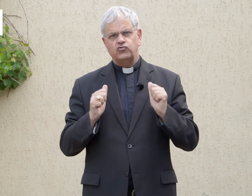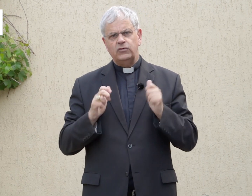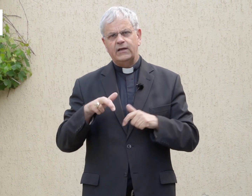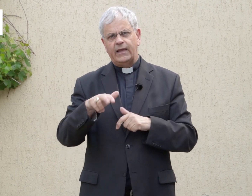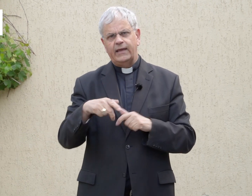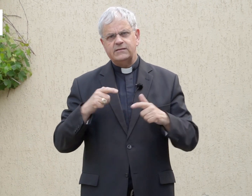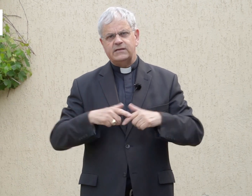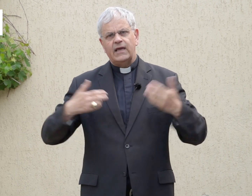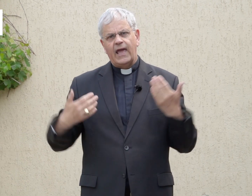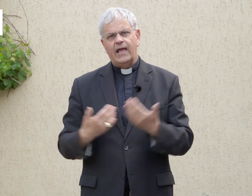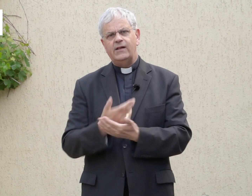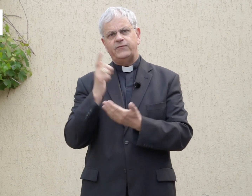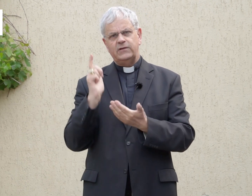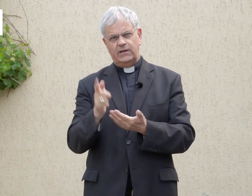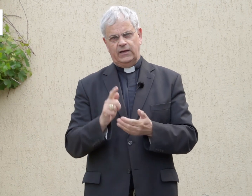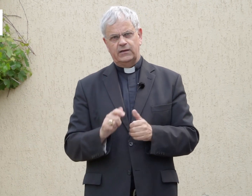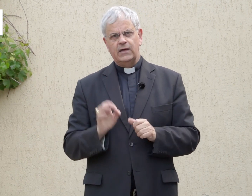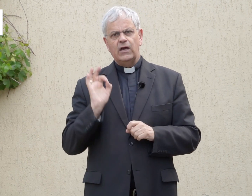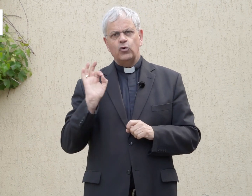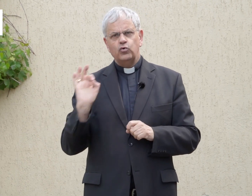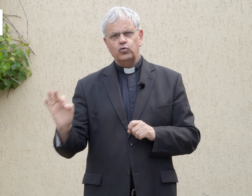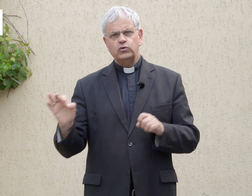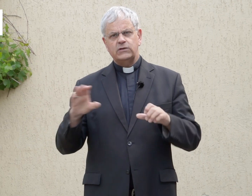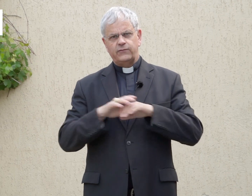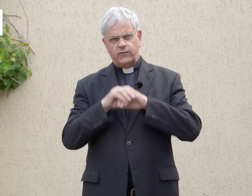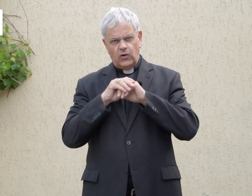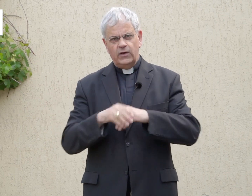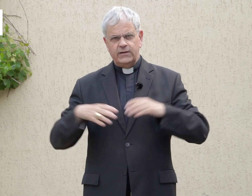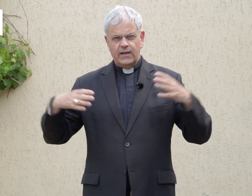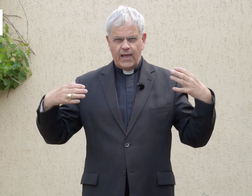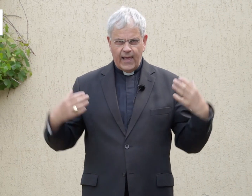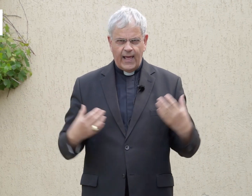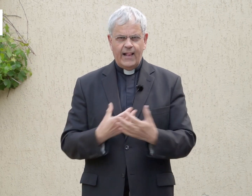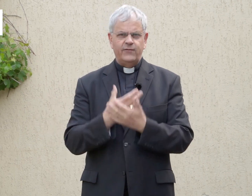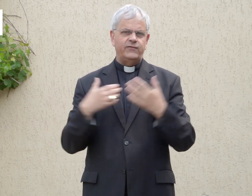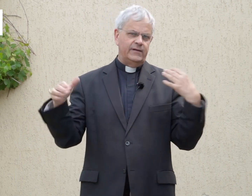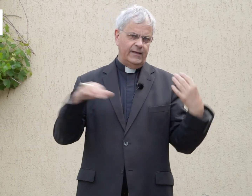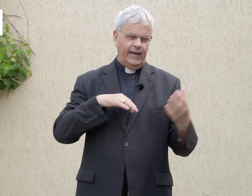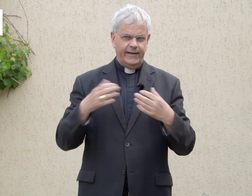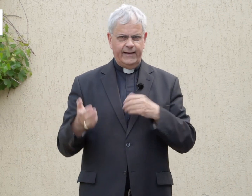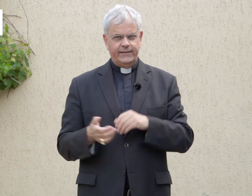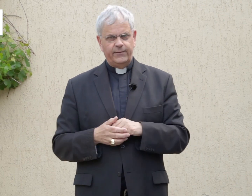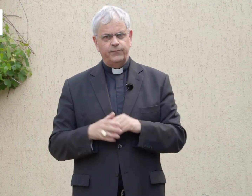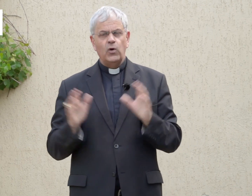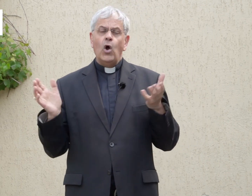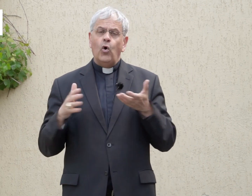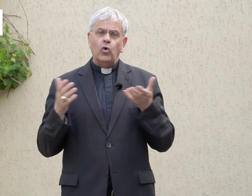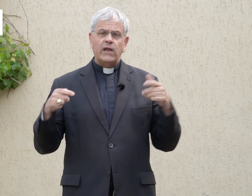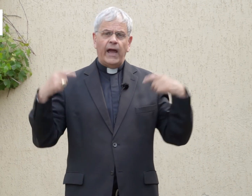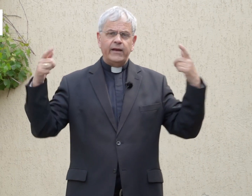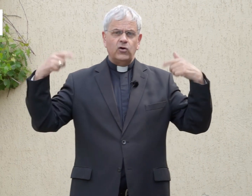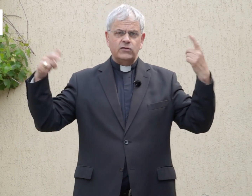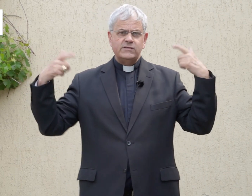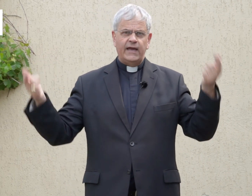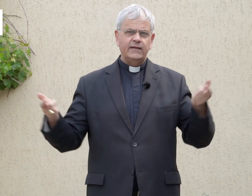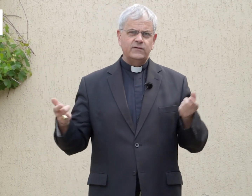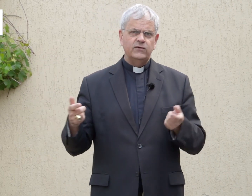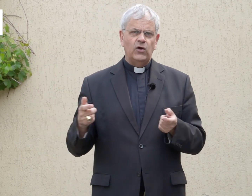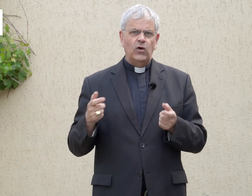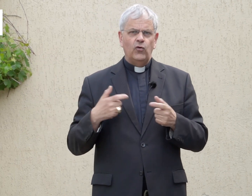Schule gehen, sie helfen dir. Gute Freunde helfen einander. Oder ein Konzert